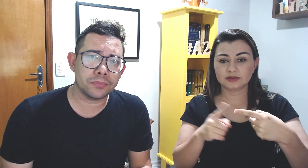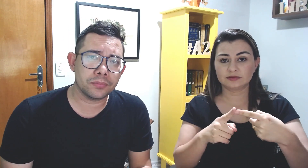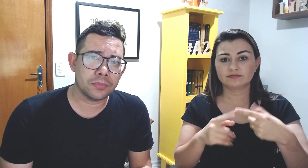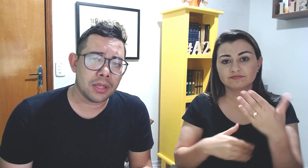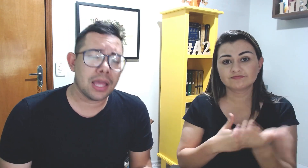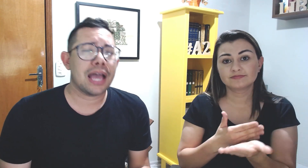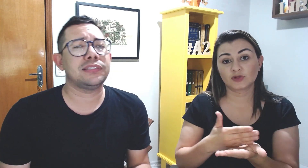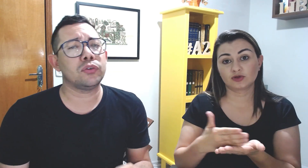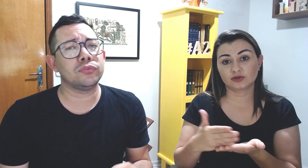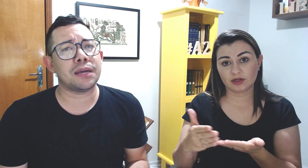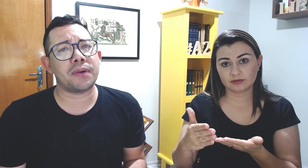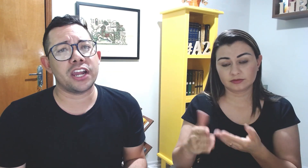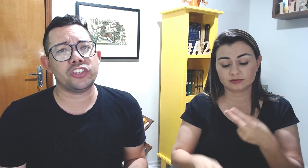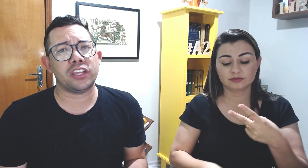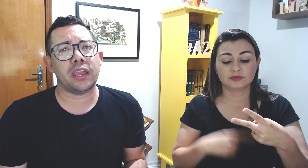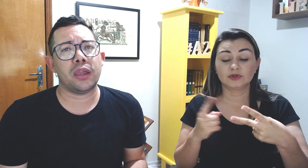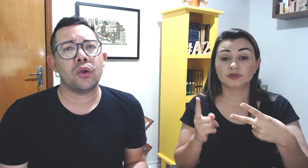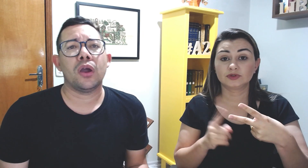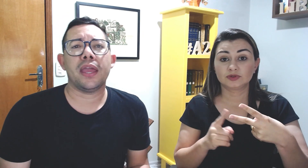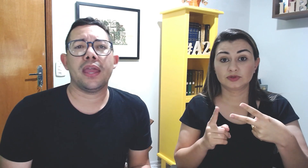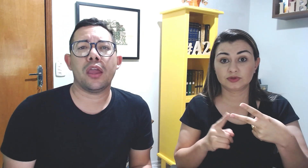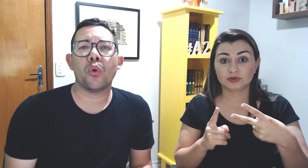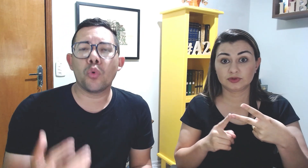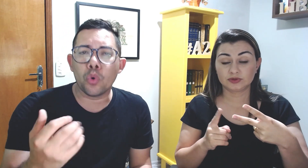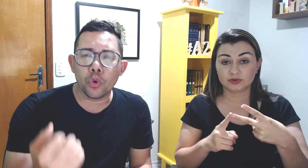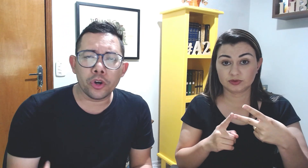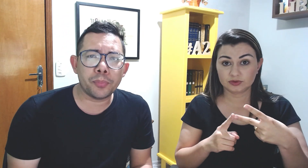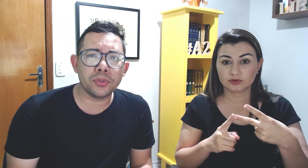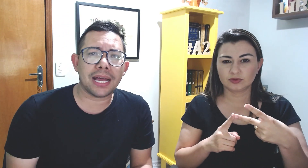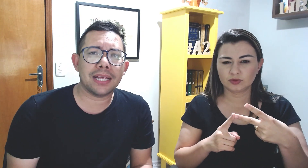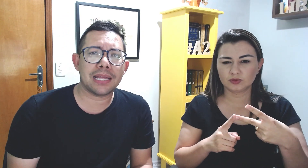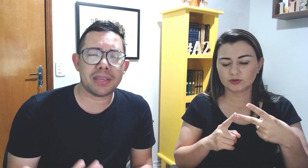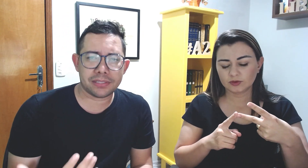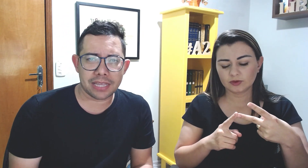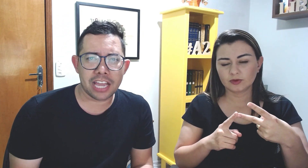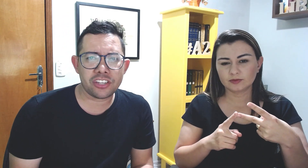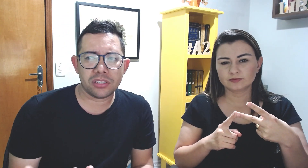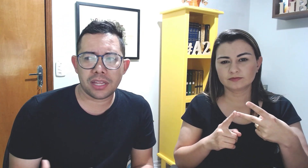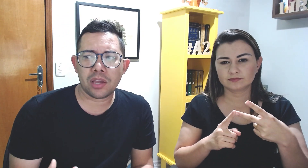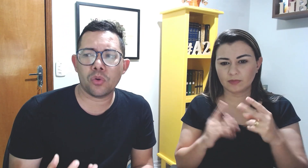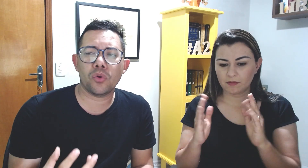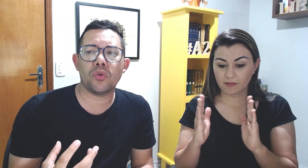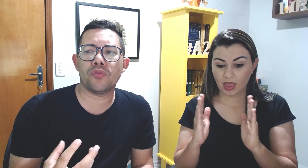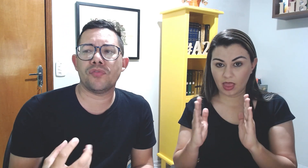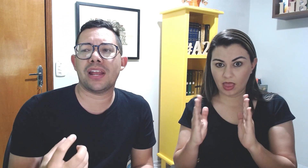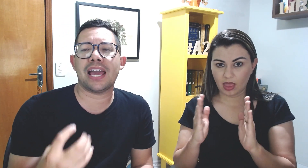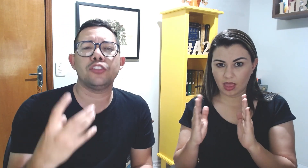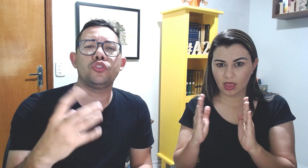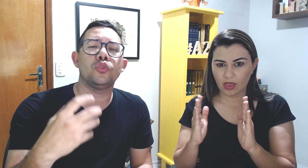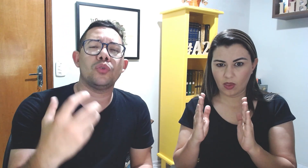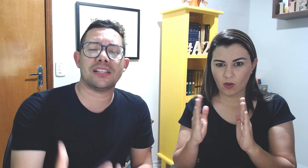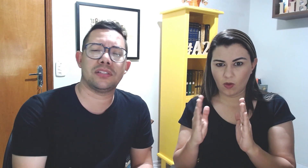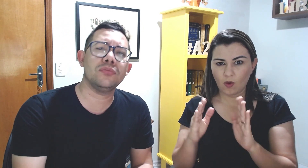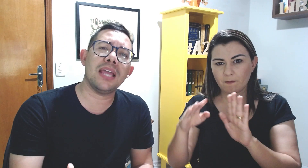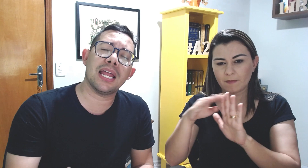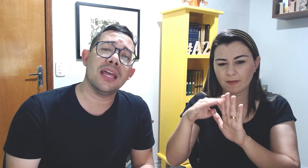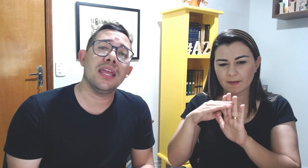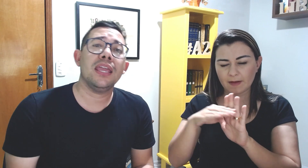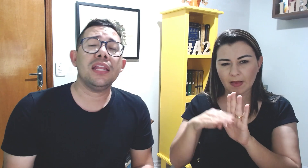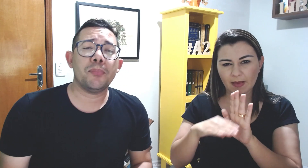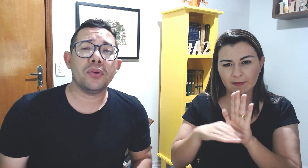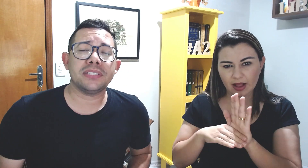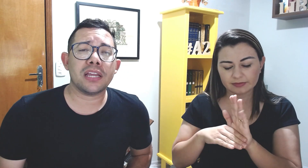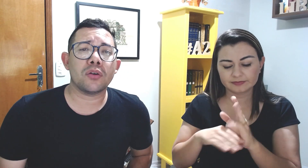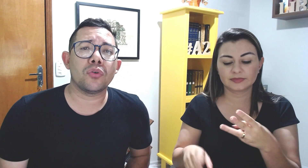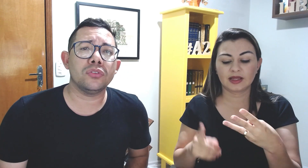introdução. A segunda parte é o corpo da mensagem, né? Ou vamos falar, a estruturação dela.